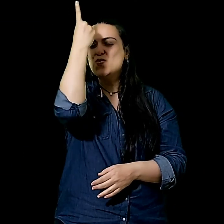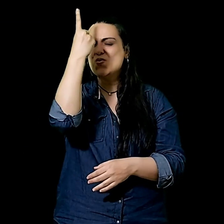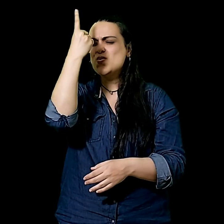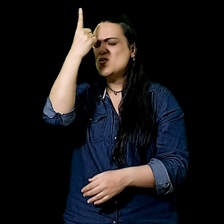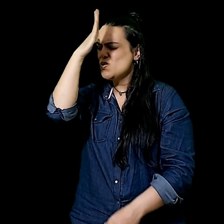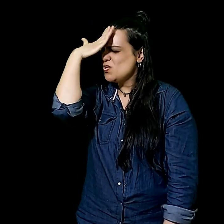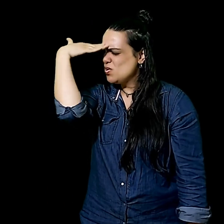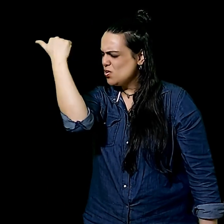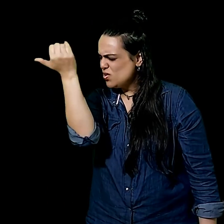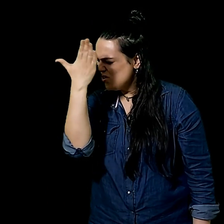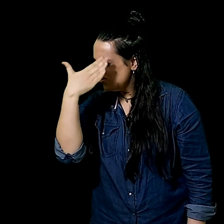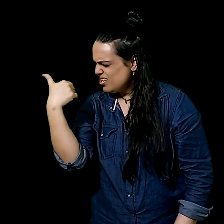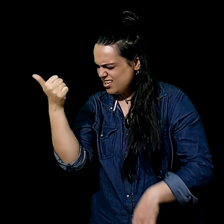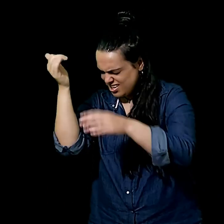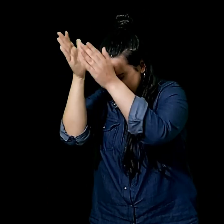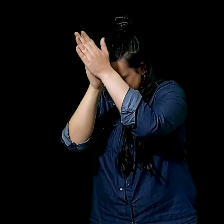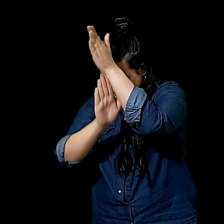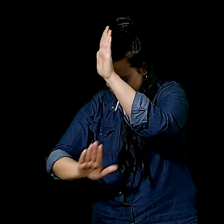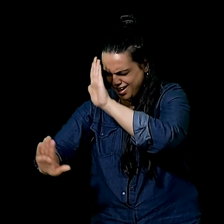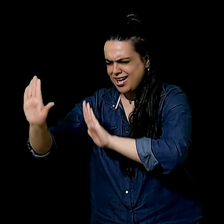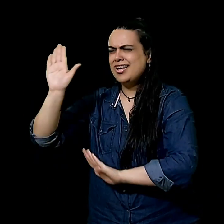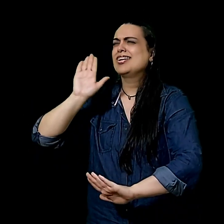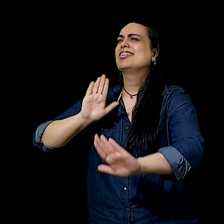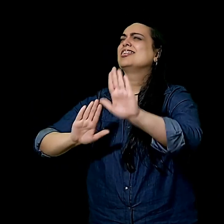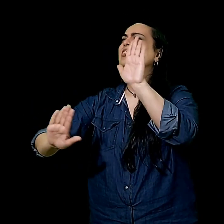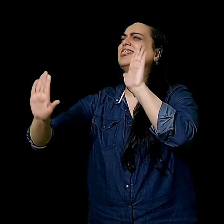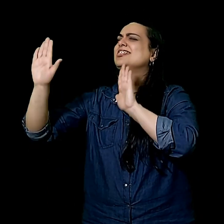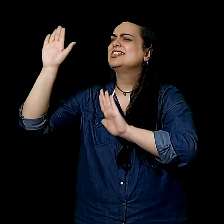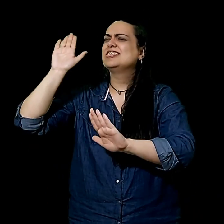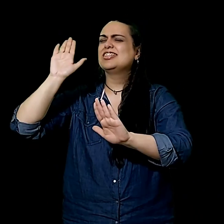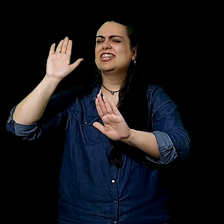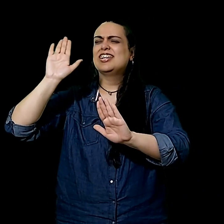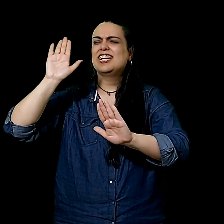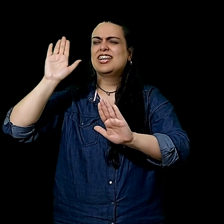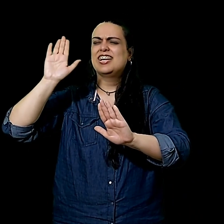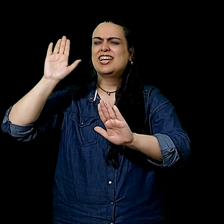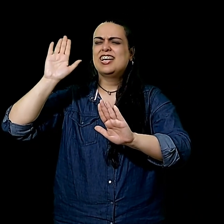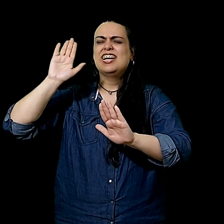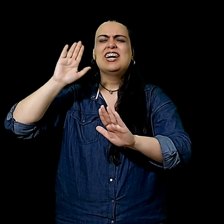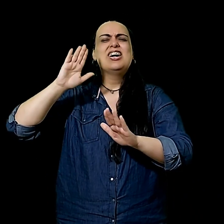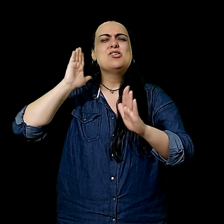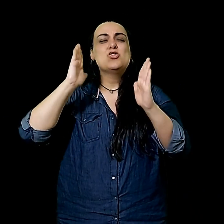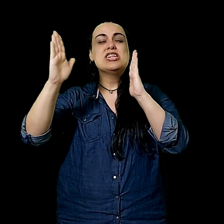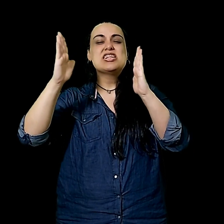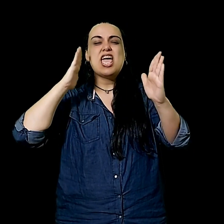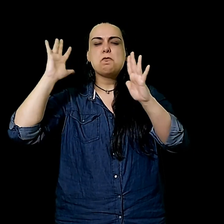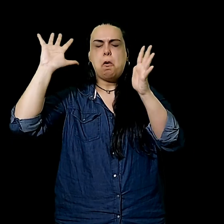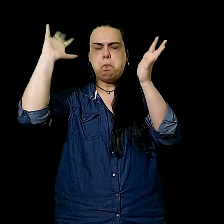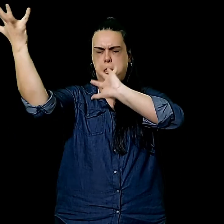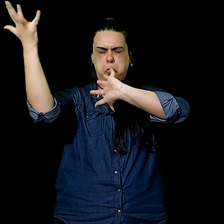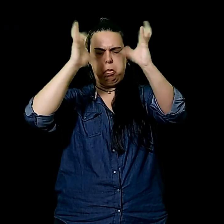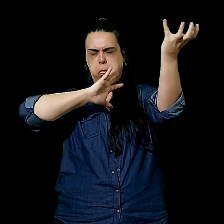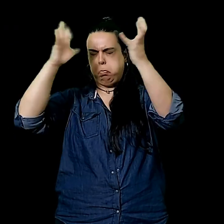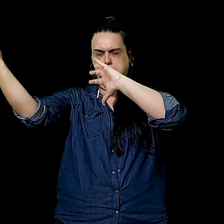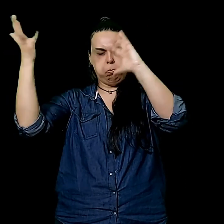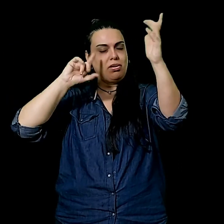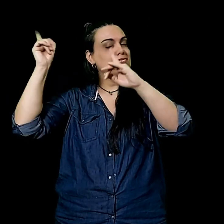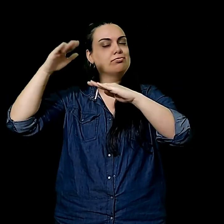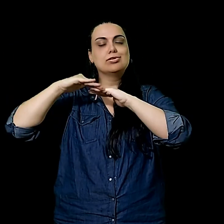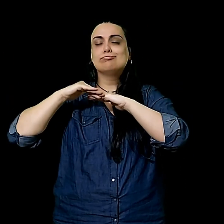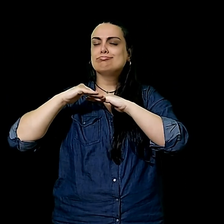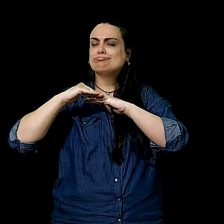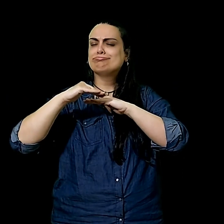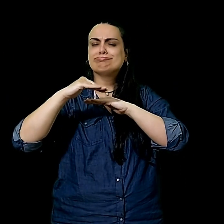único digno de toda adoração. Aquele que o tempo não muda quem ele é. Aquele que as estações